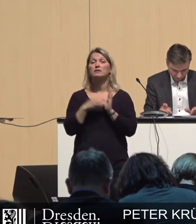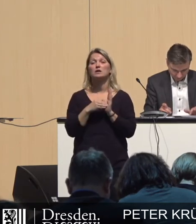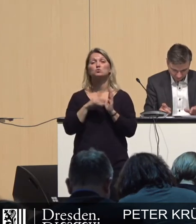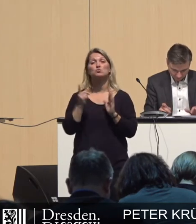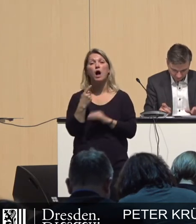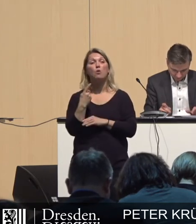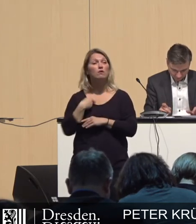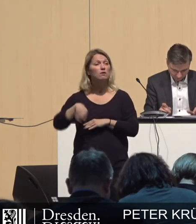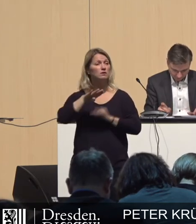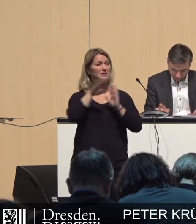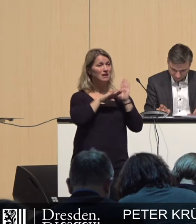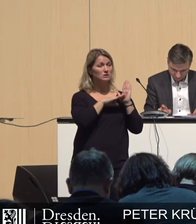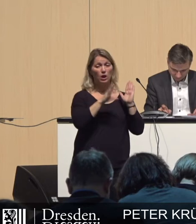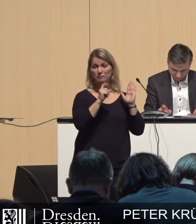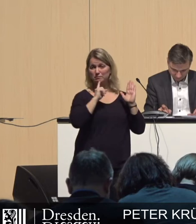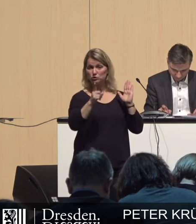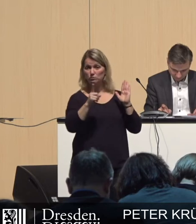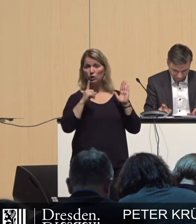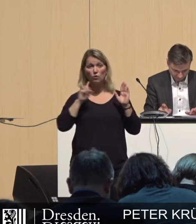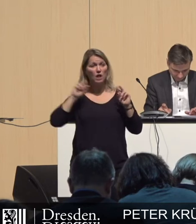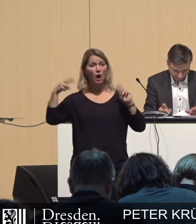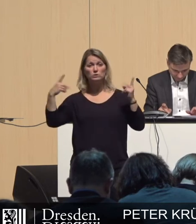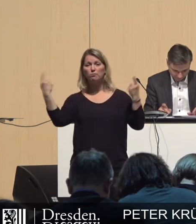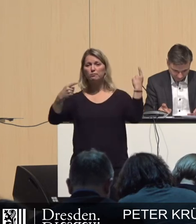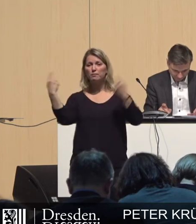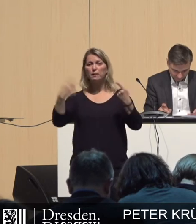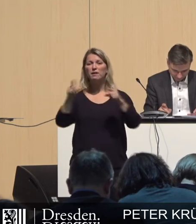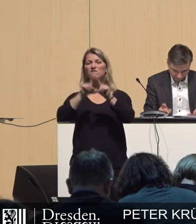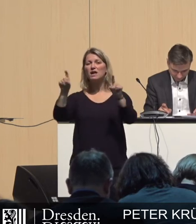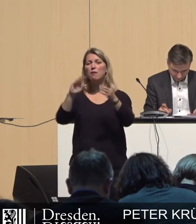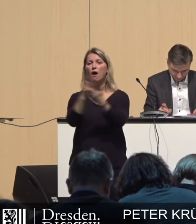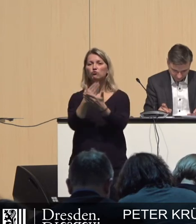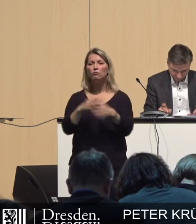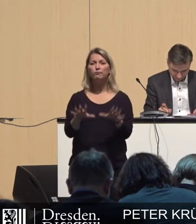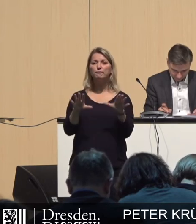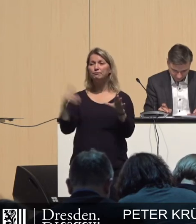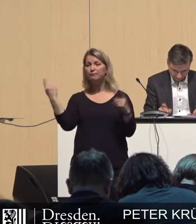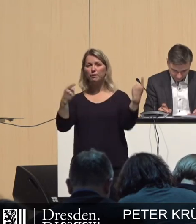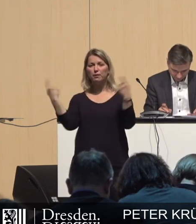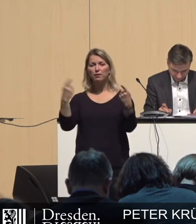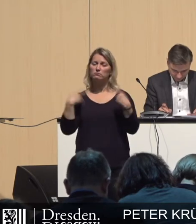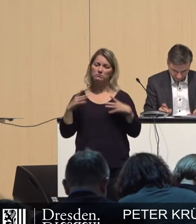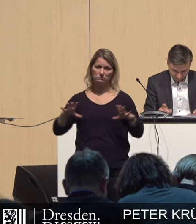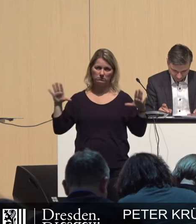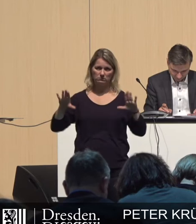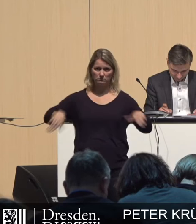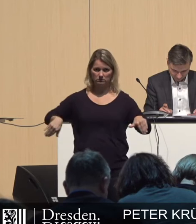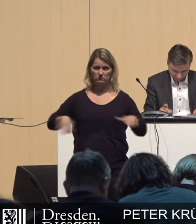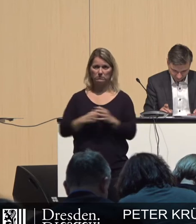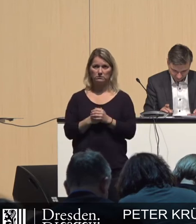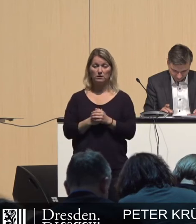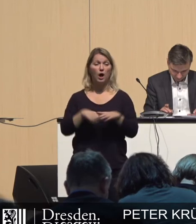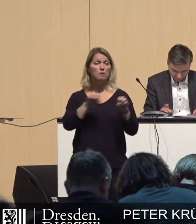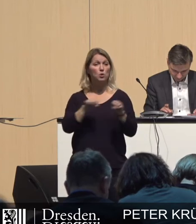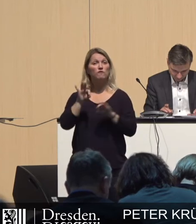gesetzlichen Mitbestimmung hinaus von außen in die Firmenpolitik des Unternehmens hineinzureden. Meine Damen und Herren, heute kann ein guter Tag